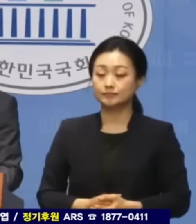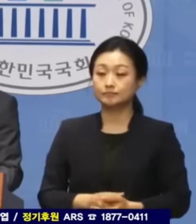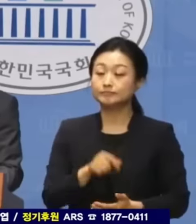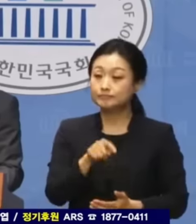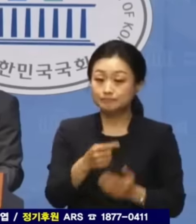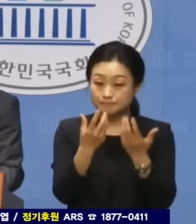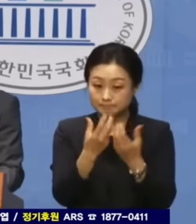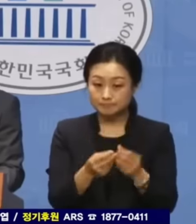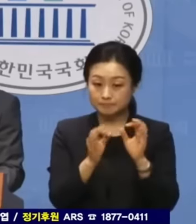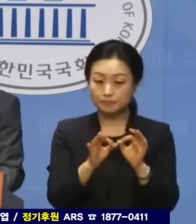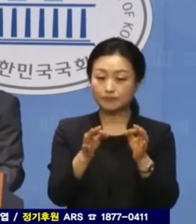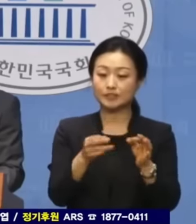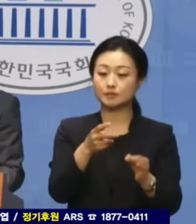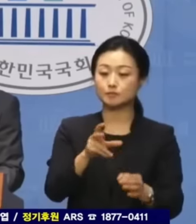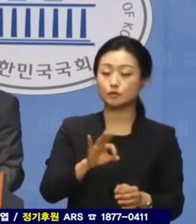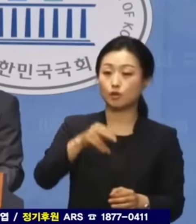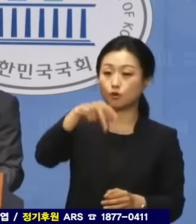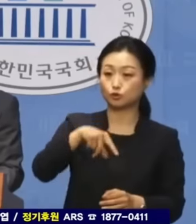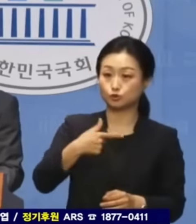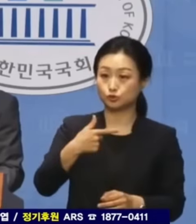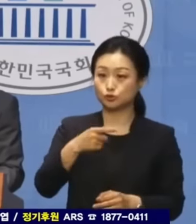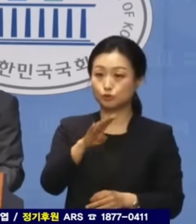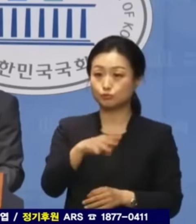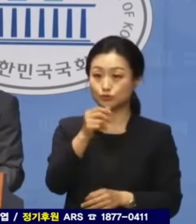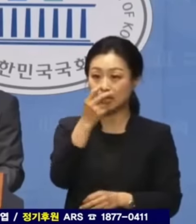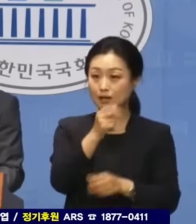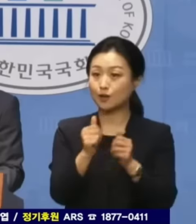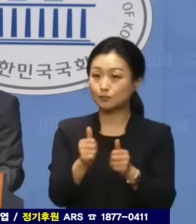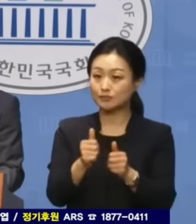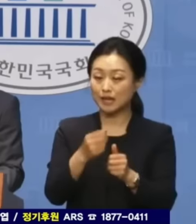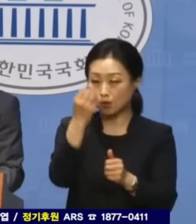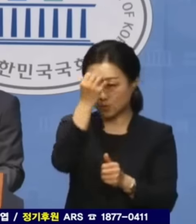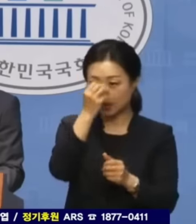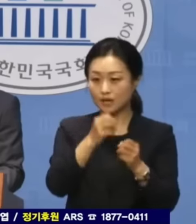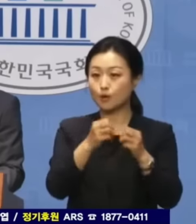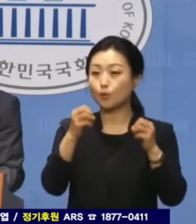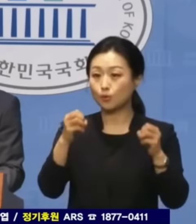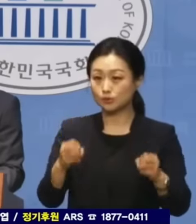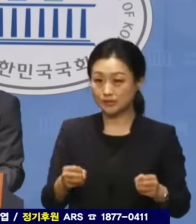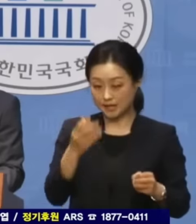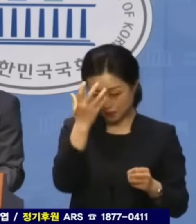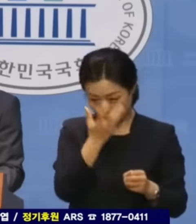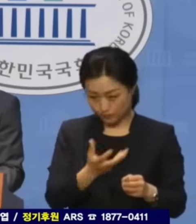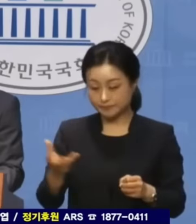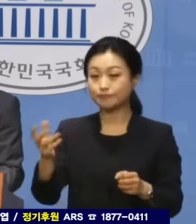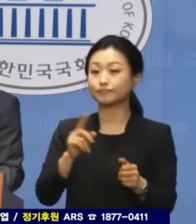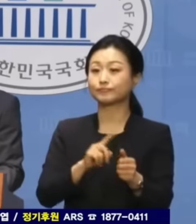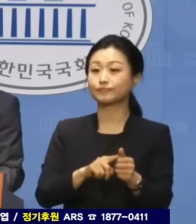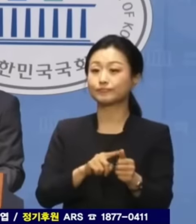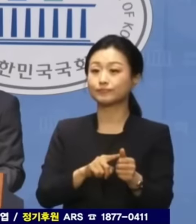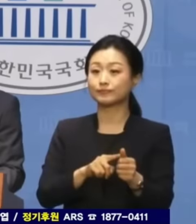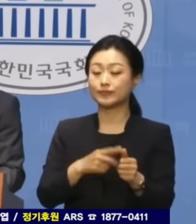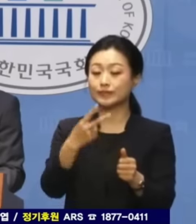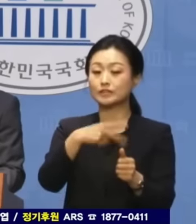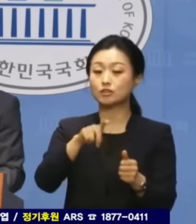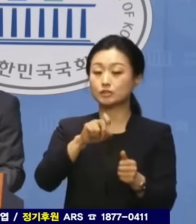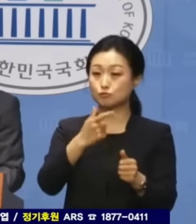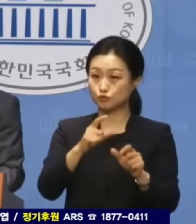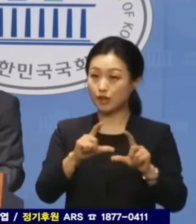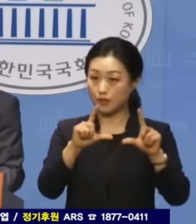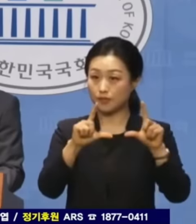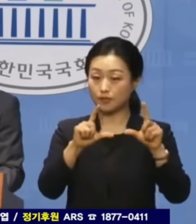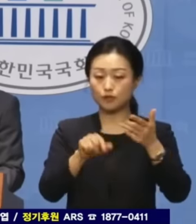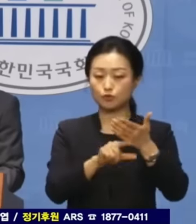그 사례는 김영준 전 부장검사의 고교 동창 스폰서 김모 씨가 받아낸